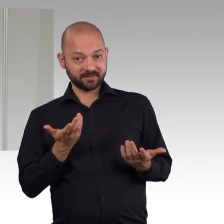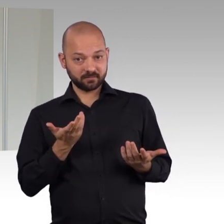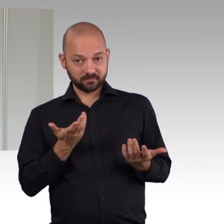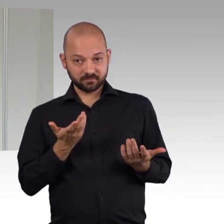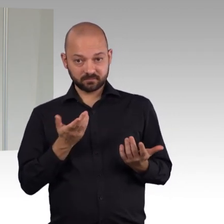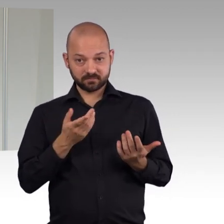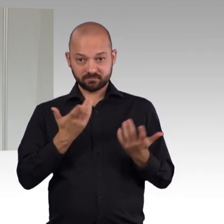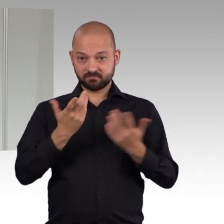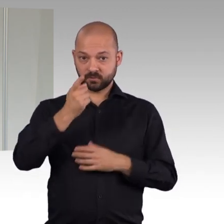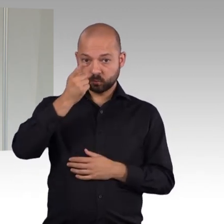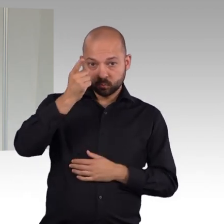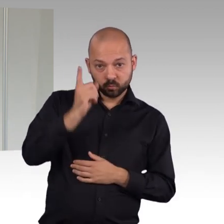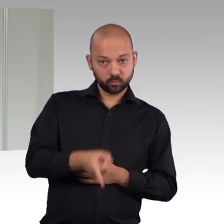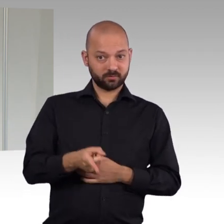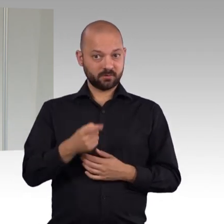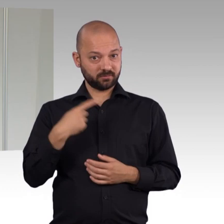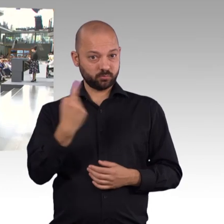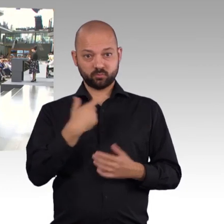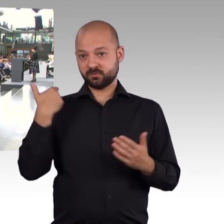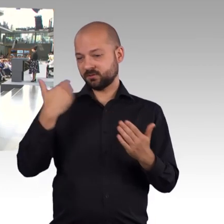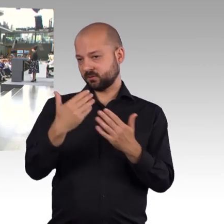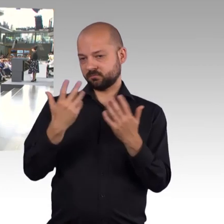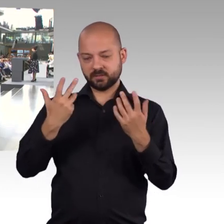eigentlich selbst noch? Der